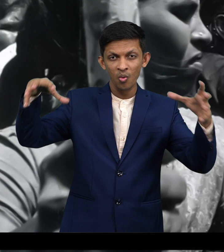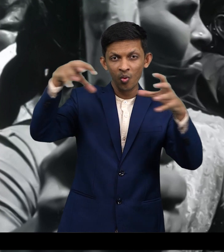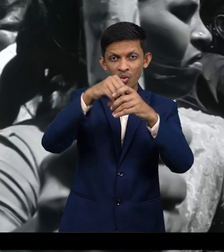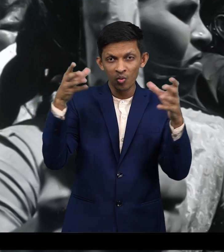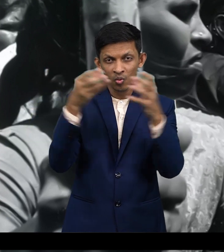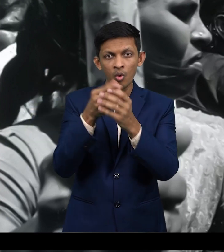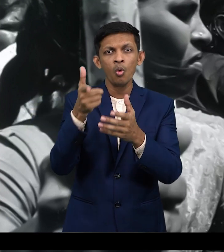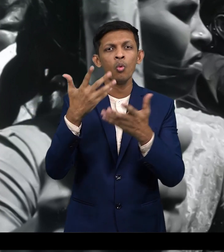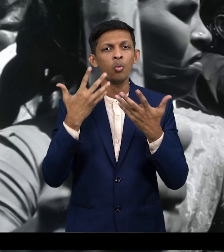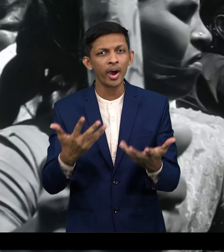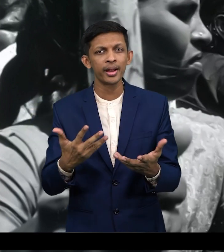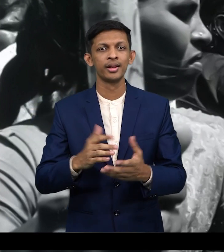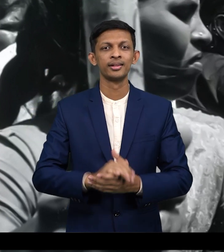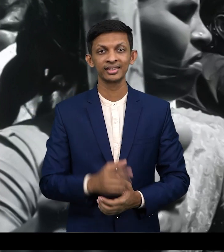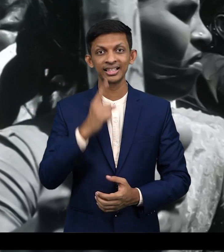ఆడవాళ్లు ఏకమైతే